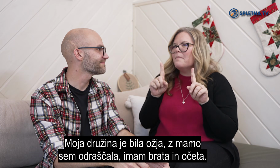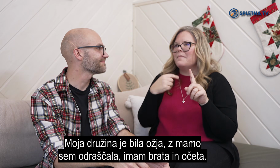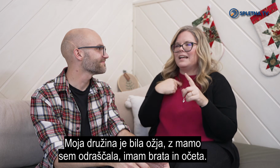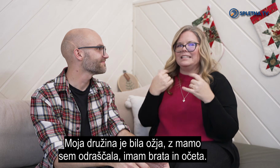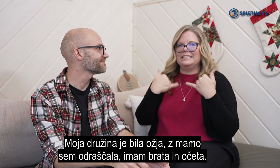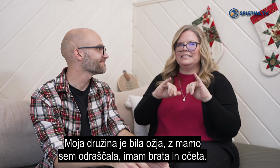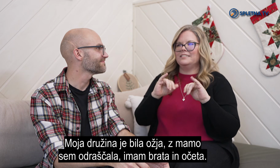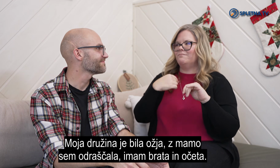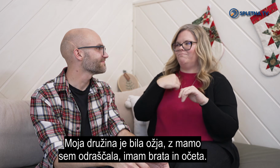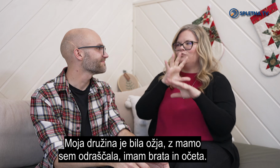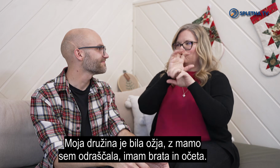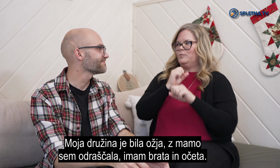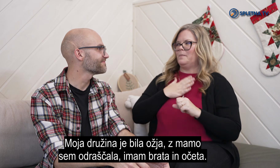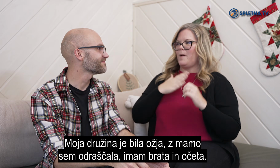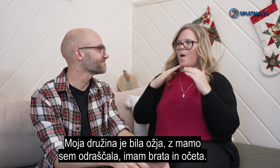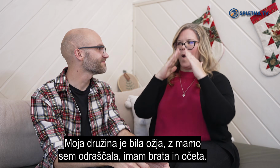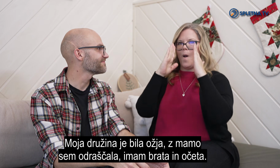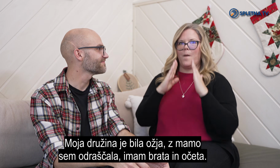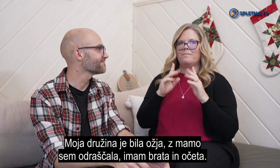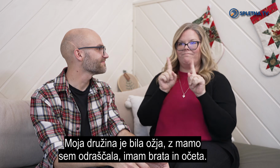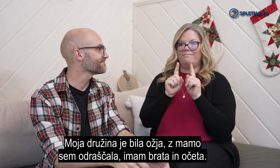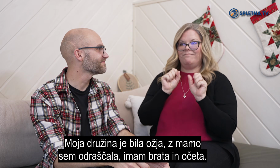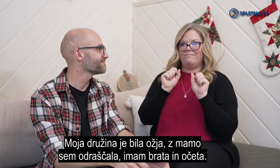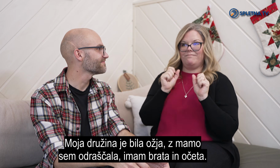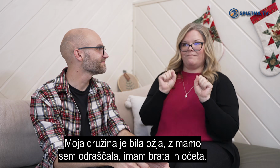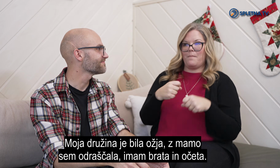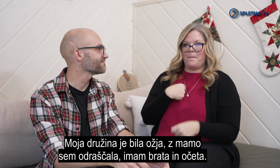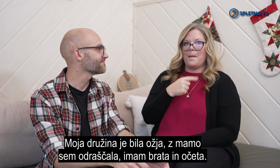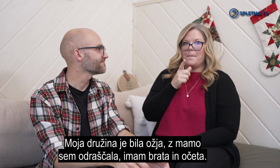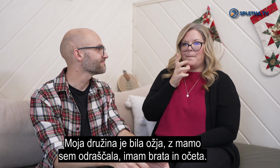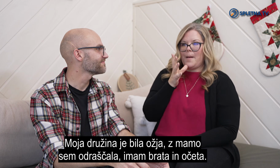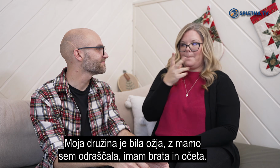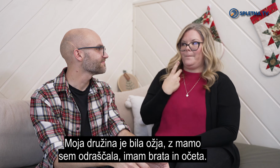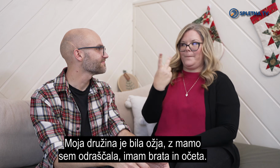Moja družina je bila ožja, z mamo sem odraščala, imam brata in očeta.